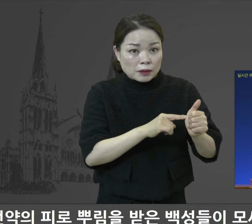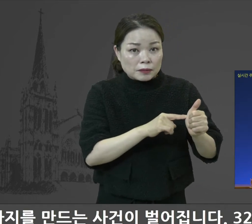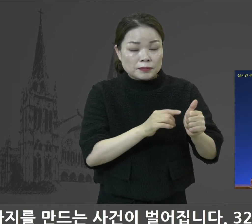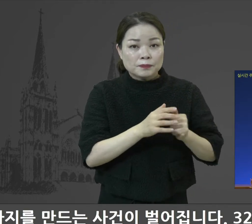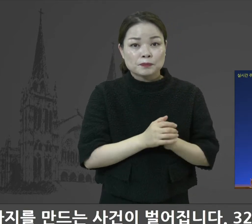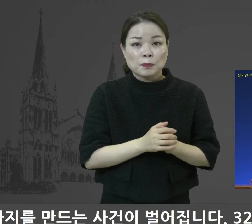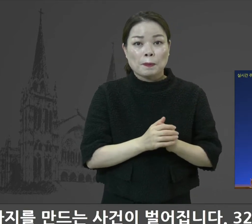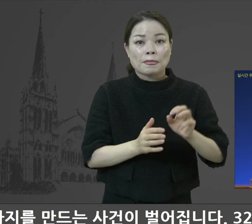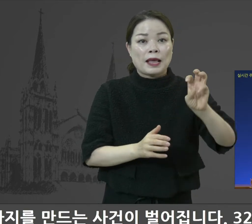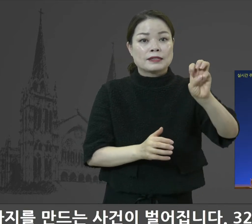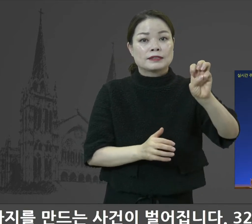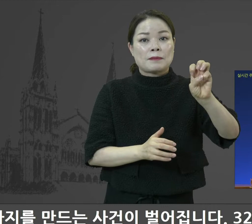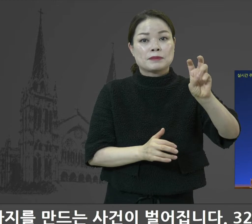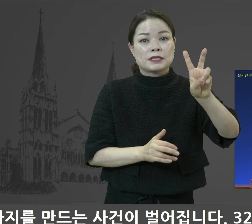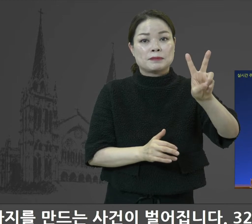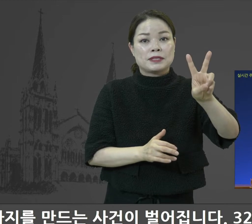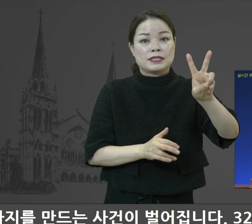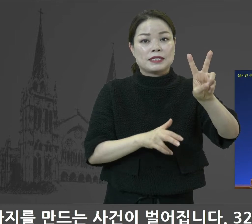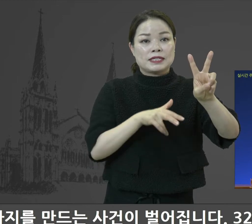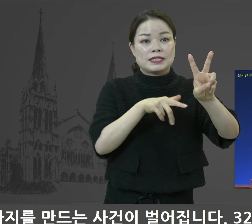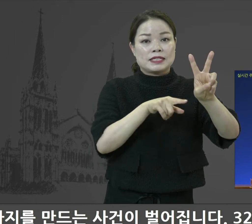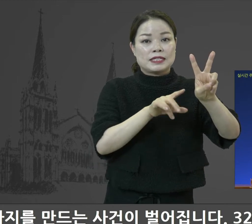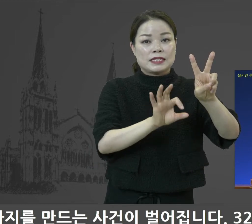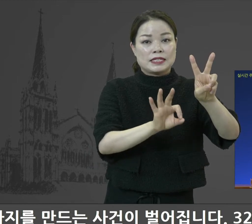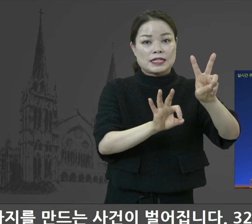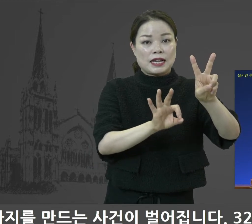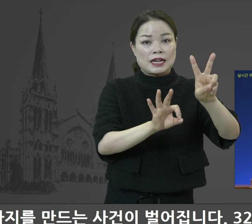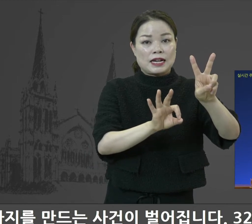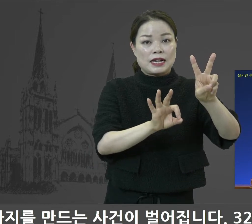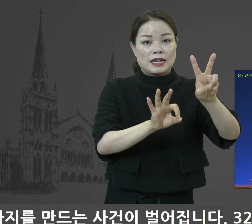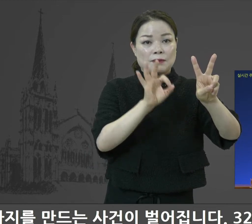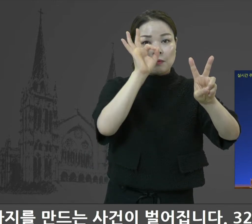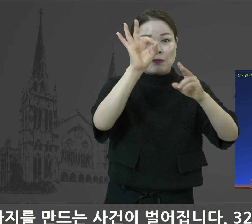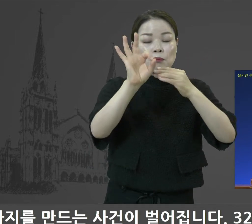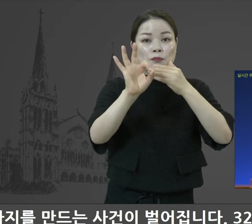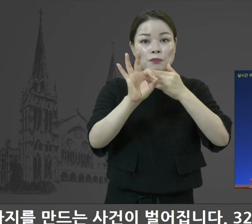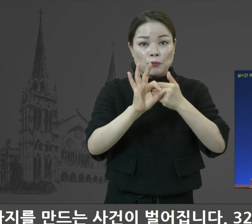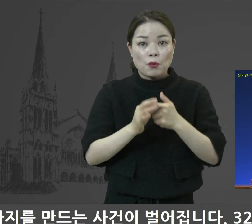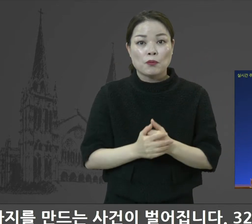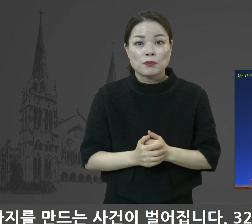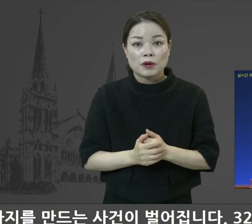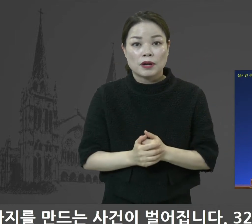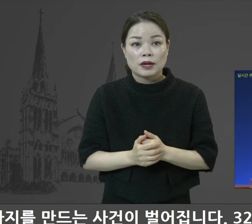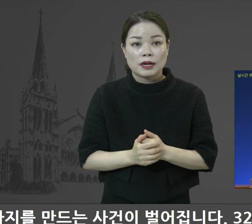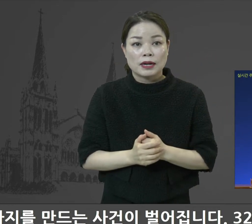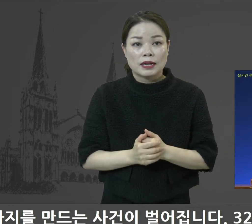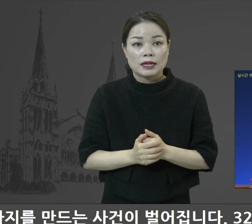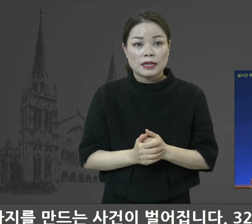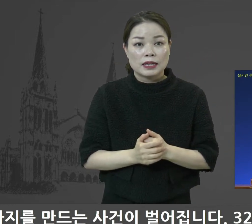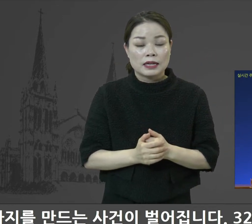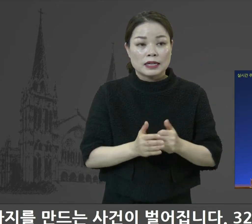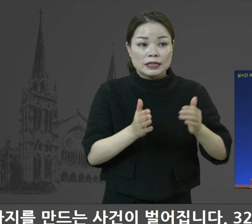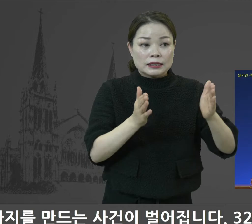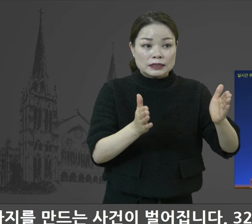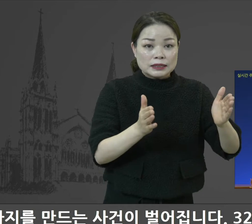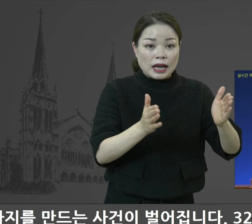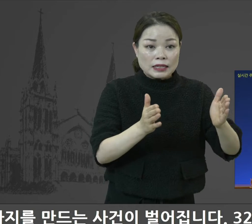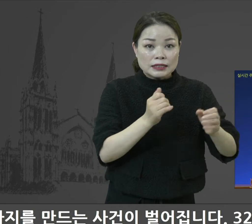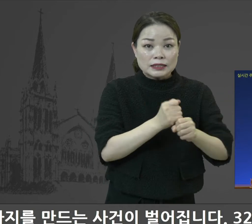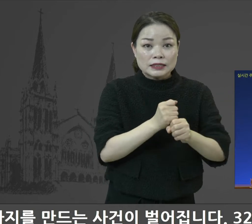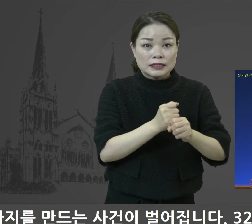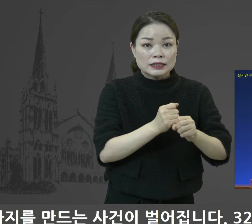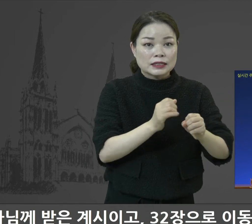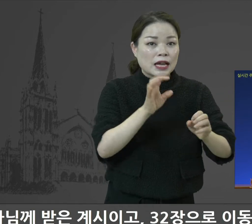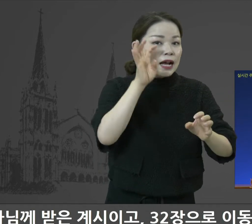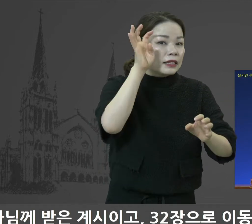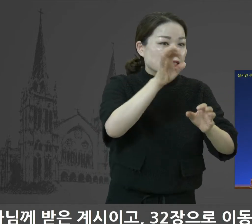계시고요. 32장 오늘 본문 배경이 되죠. 32장으로 이동하시면 그 사이에 모세가